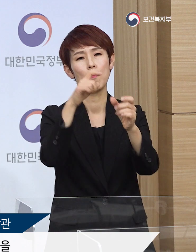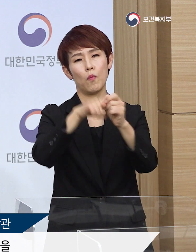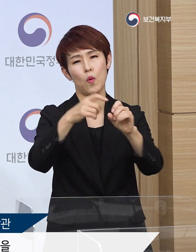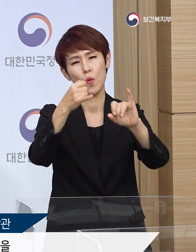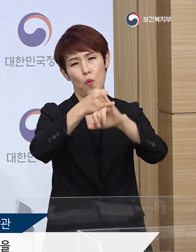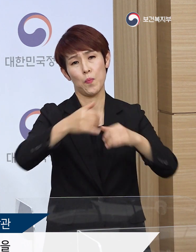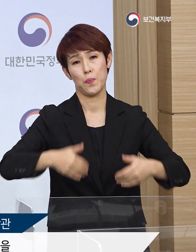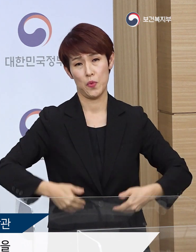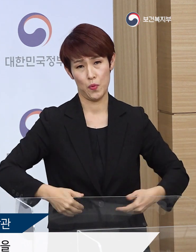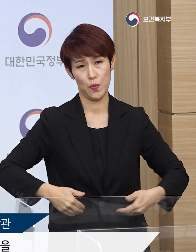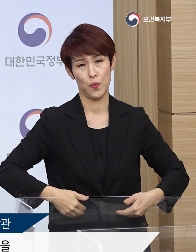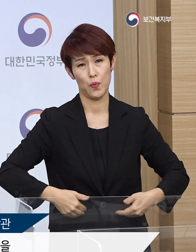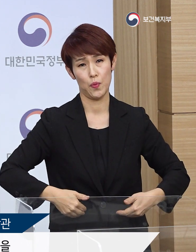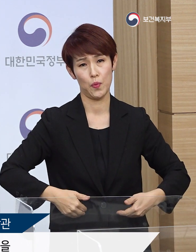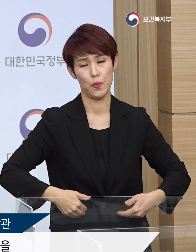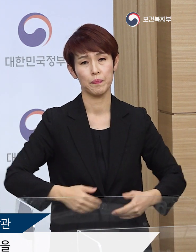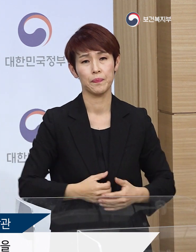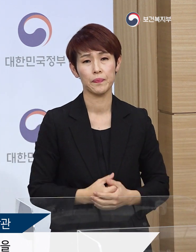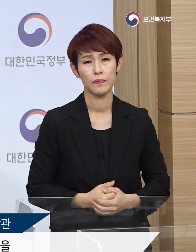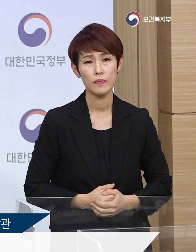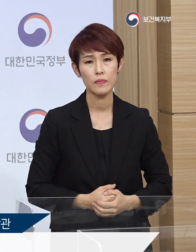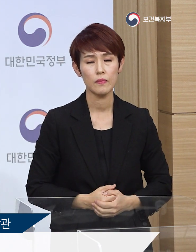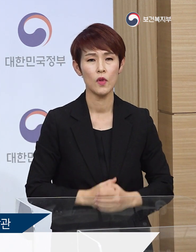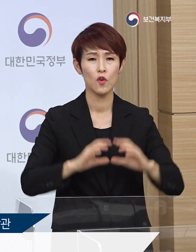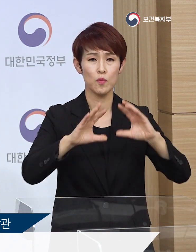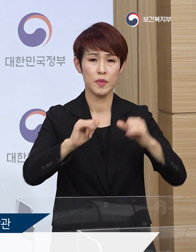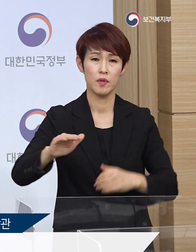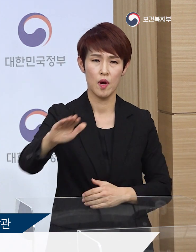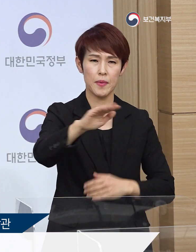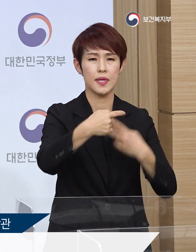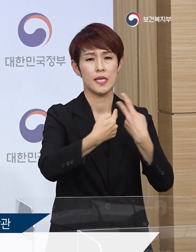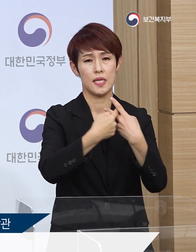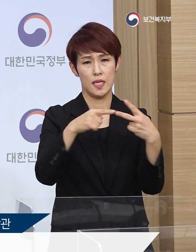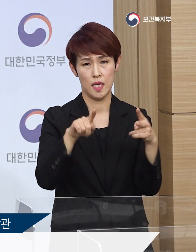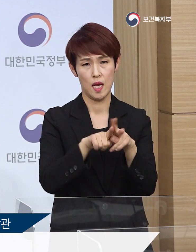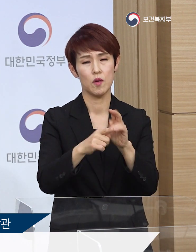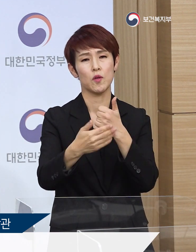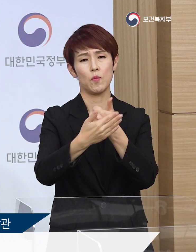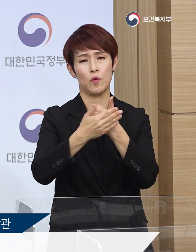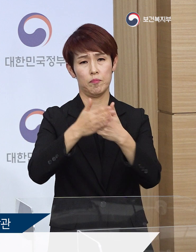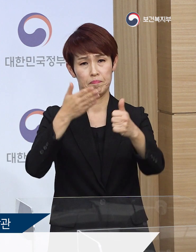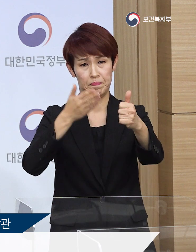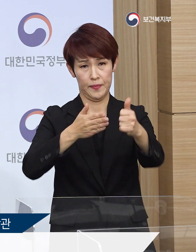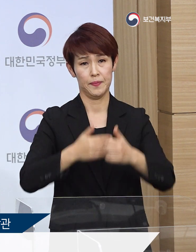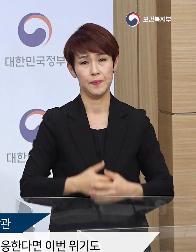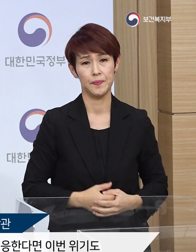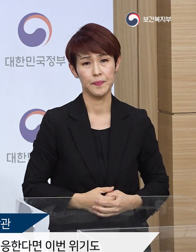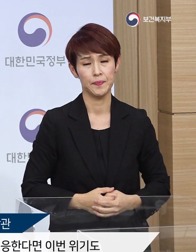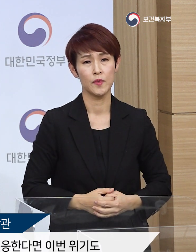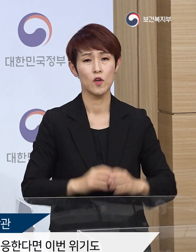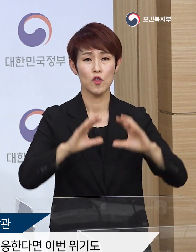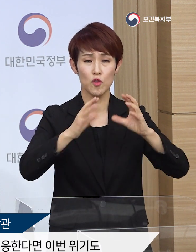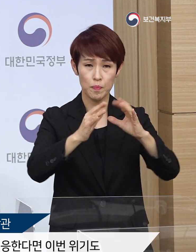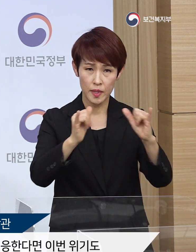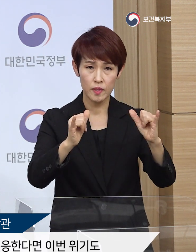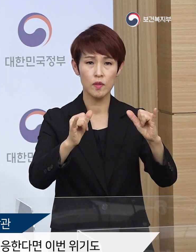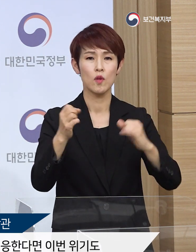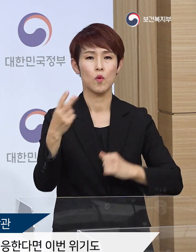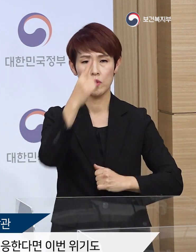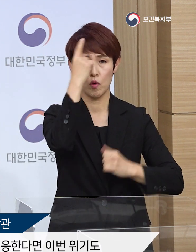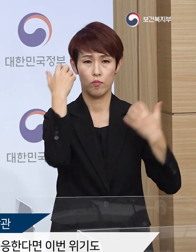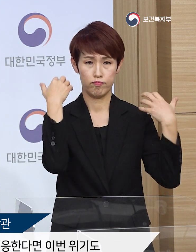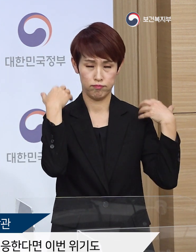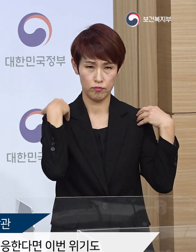필요한 조치임을 다시 한번 말씀드립니다. 국민 여러분의 이해와 협조를 부탁드립니다. 국민과